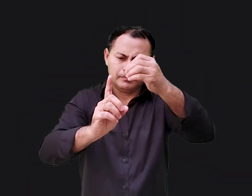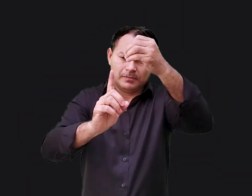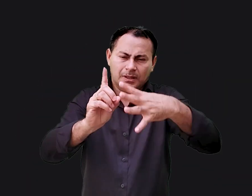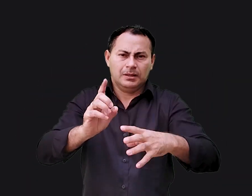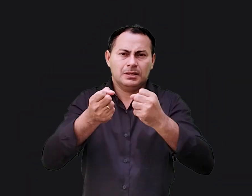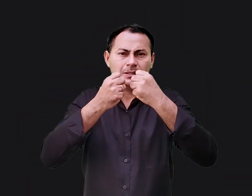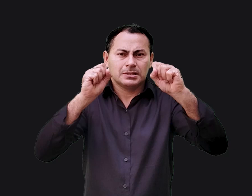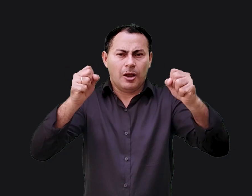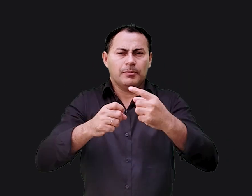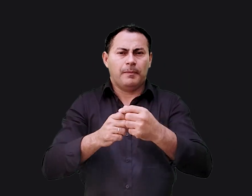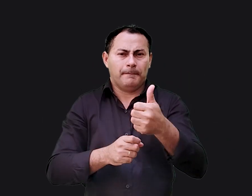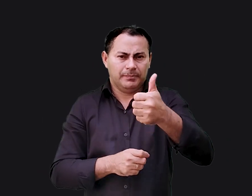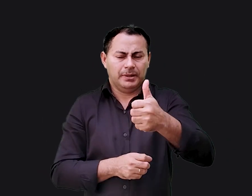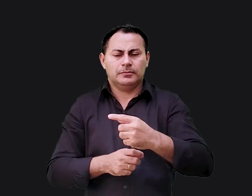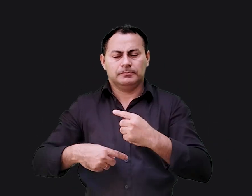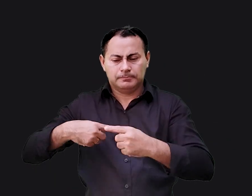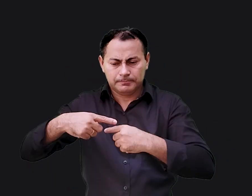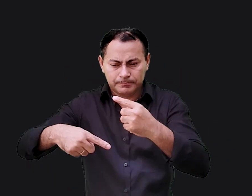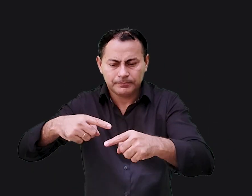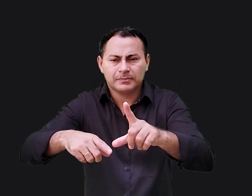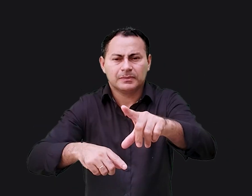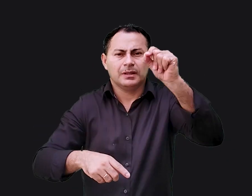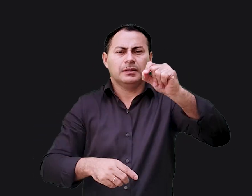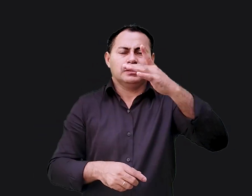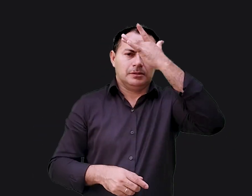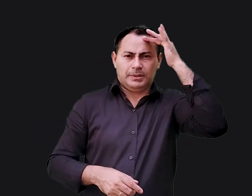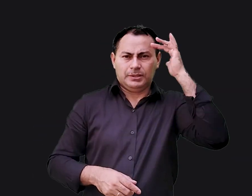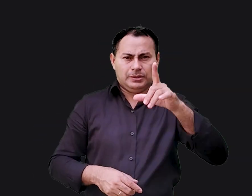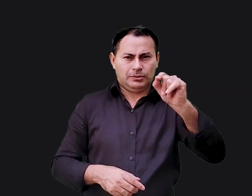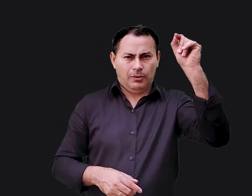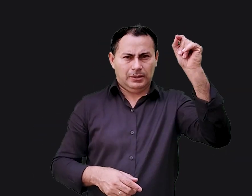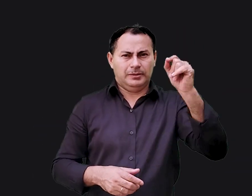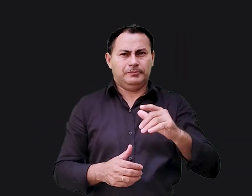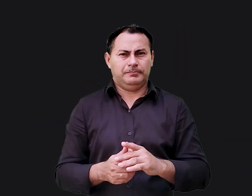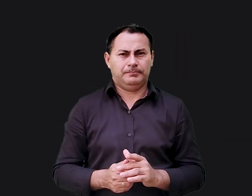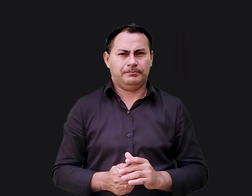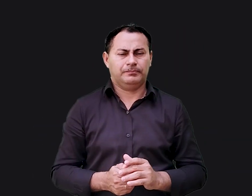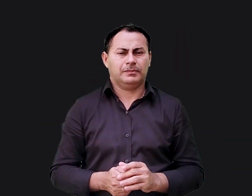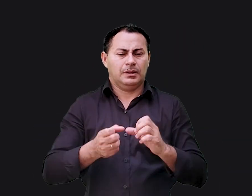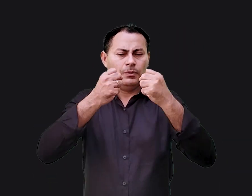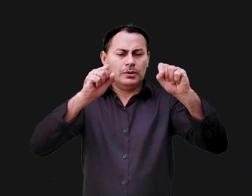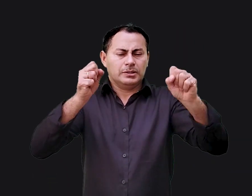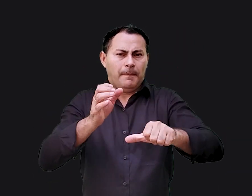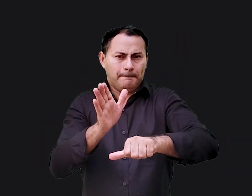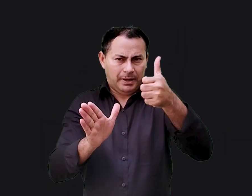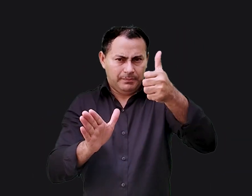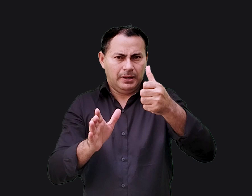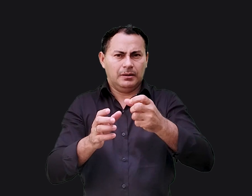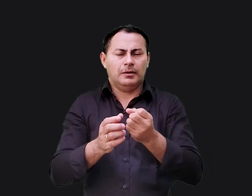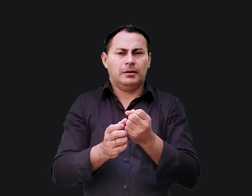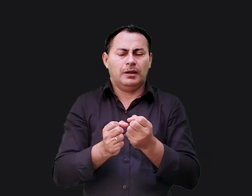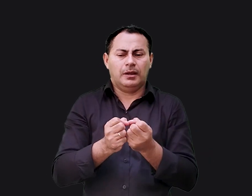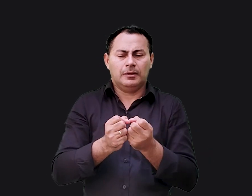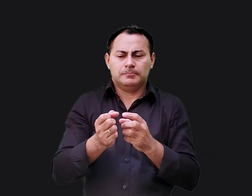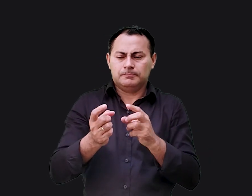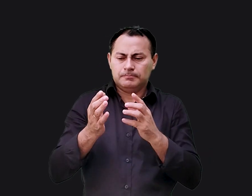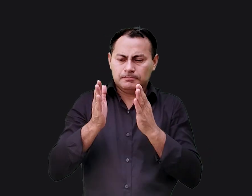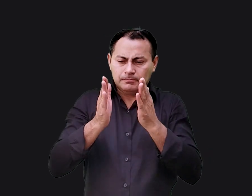estão descritas no Salmo 1 e são consequências da escolha do homem. O Salmo 1 serve como padrão